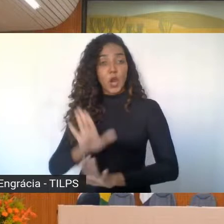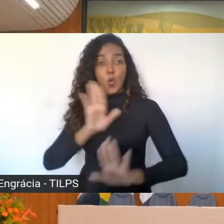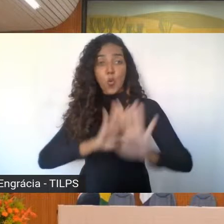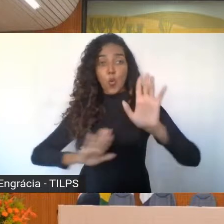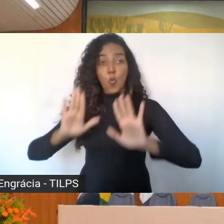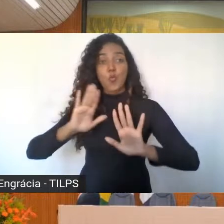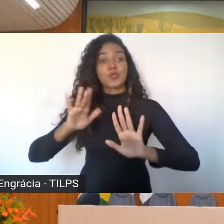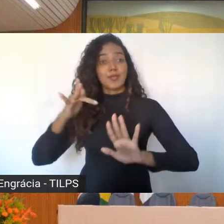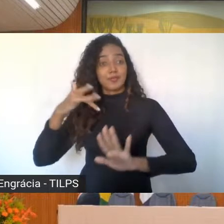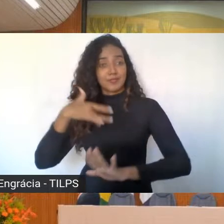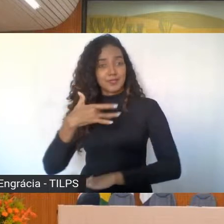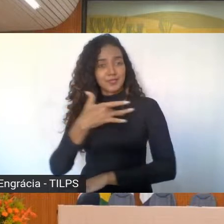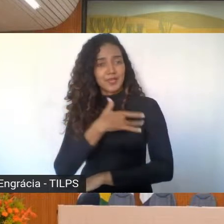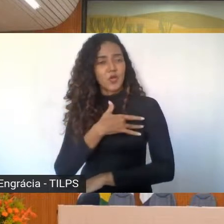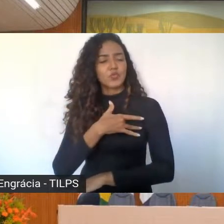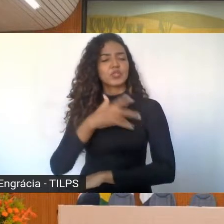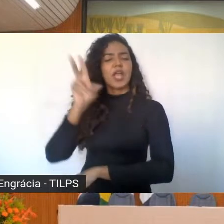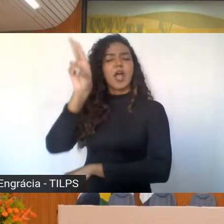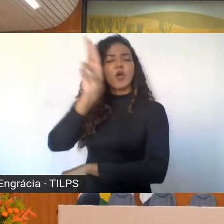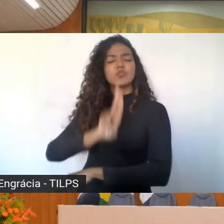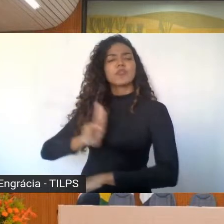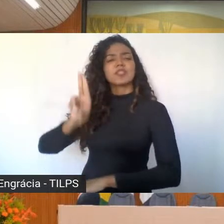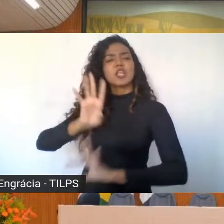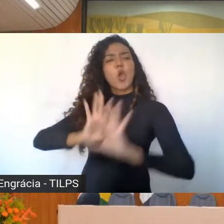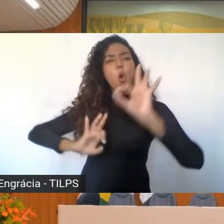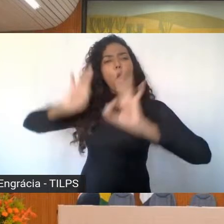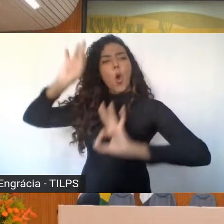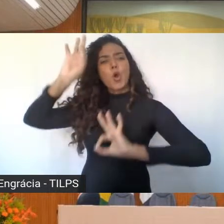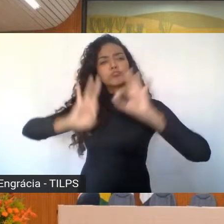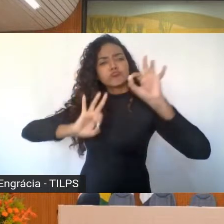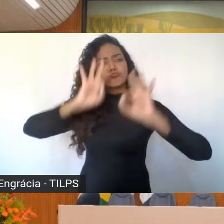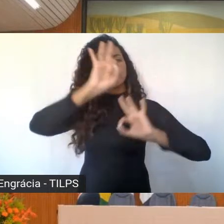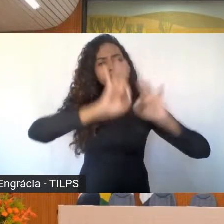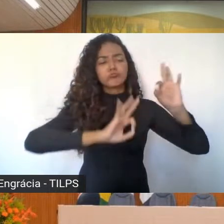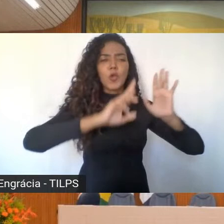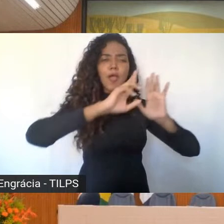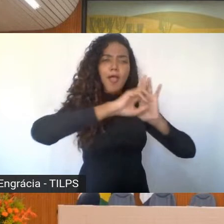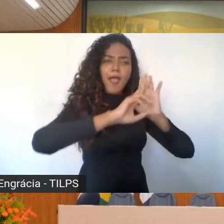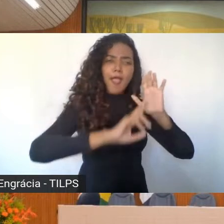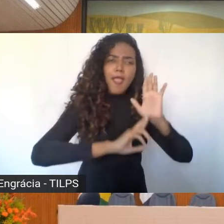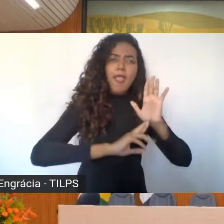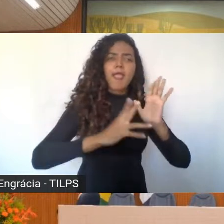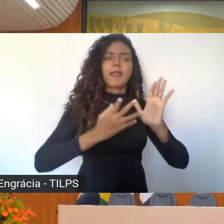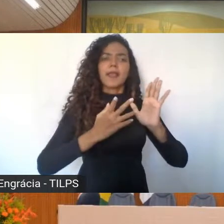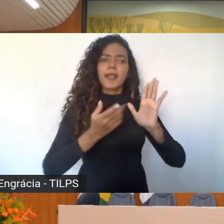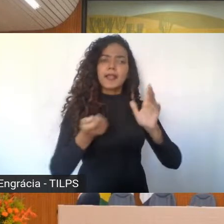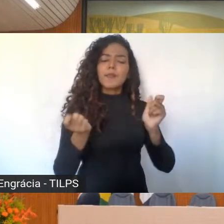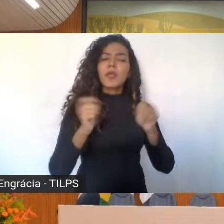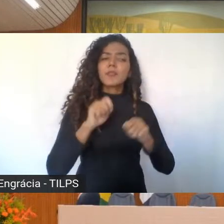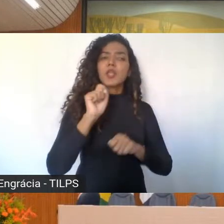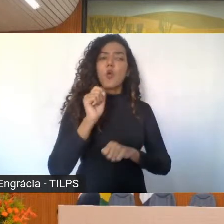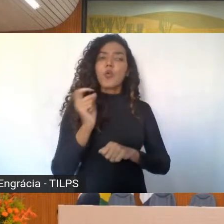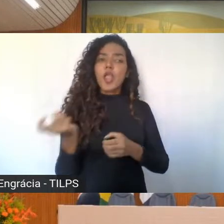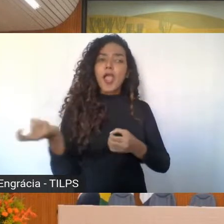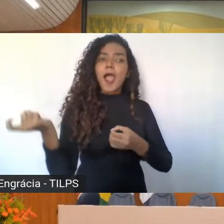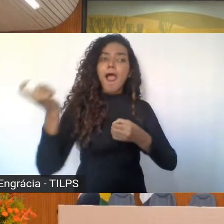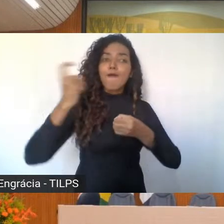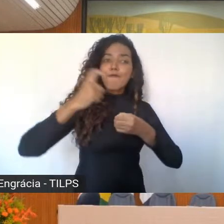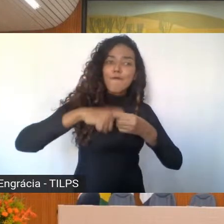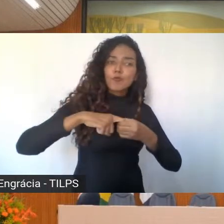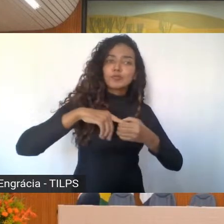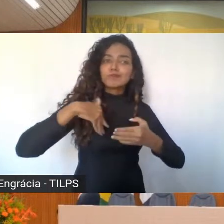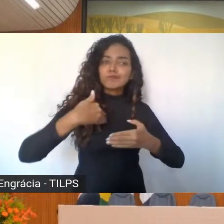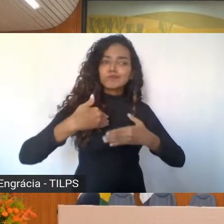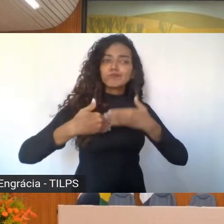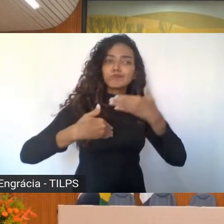nossa universidade desenhou todo um protocolo que permitirá o retorno gradual, seguro, de